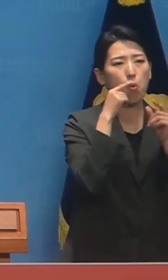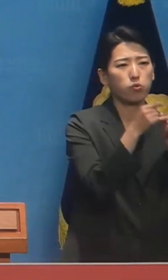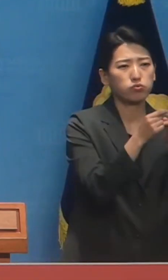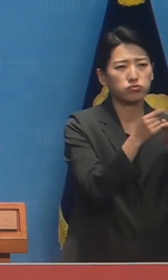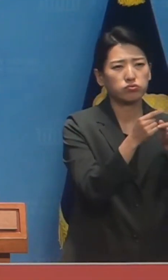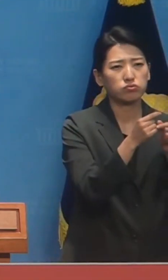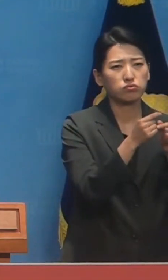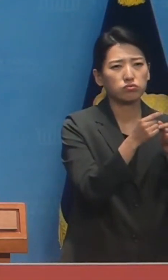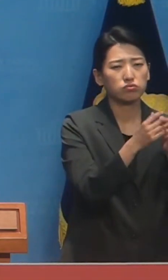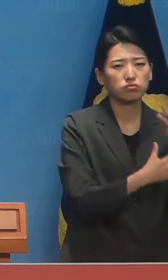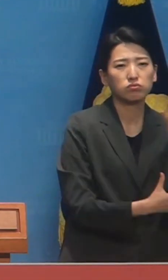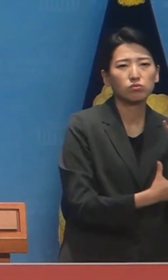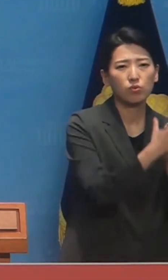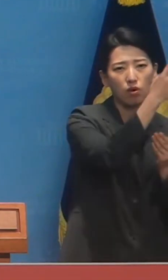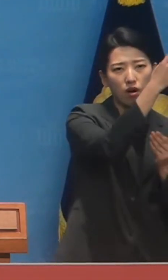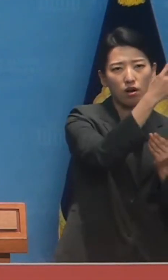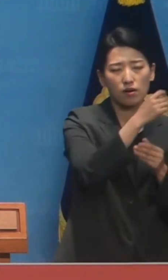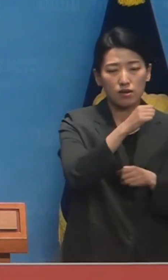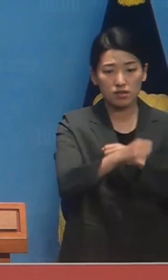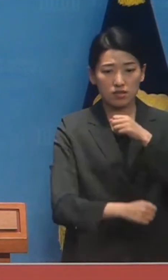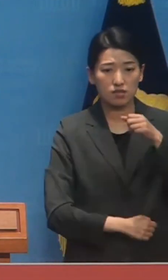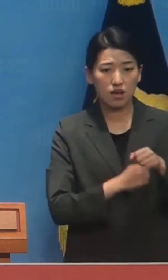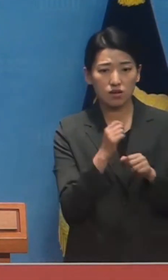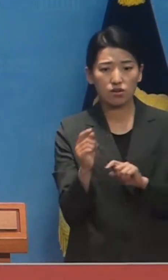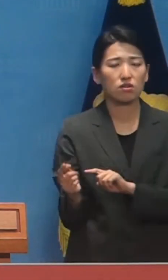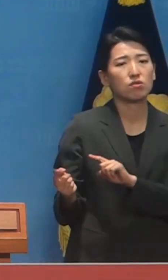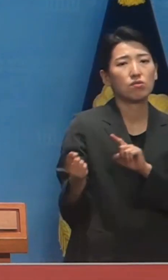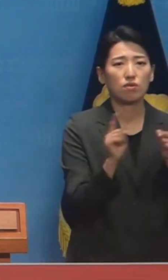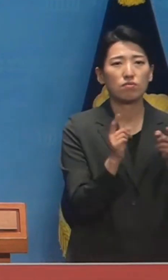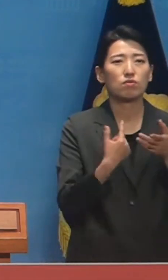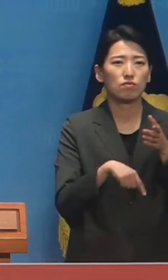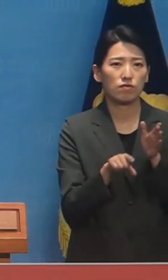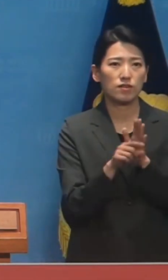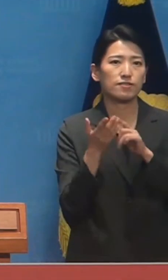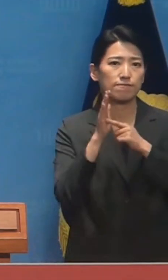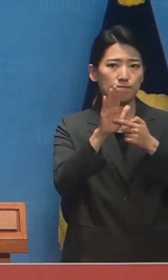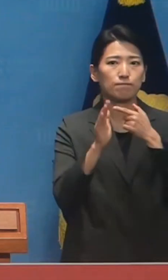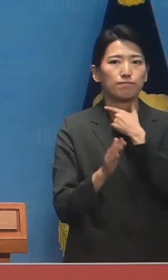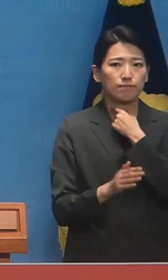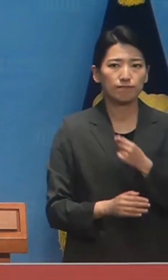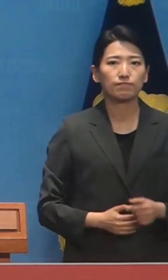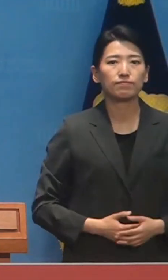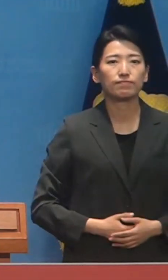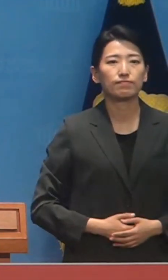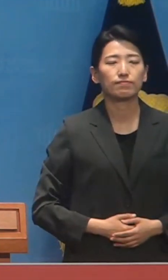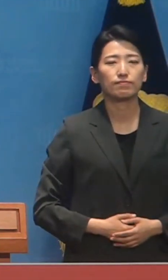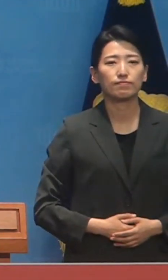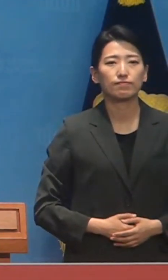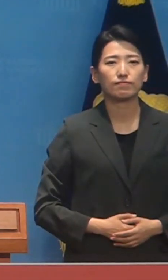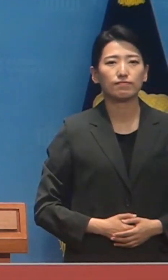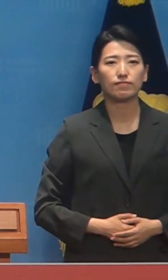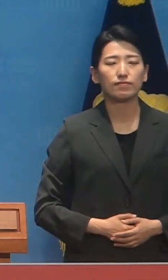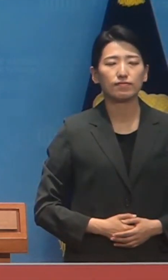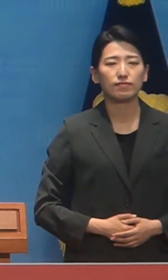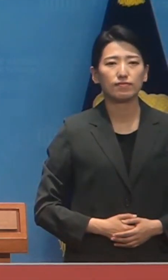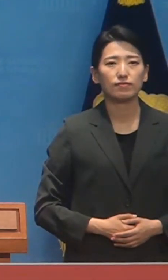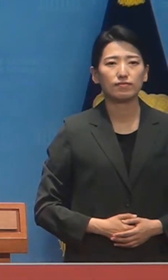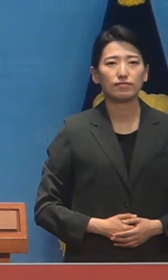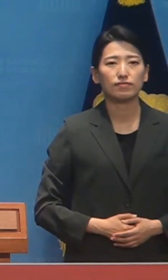향한 국민의 뜻을 분명히 전하고자 합니다. 시간